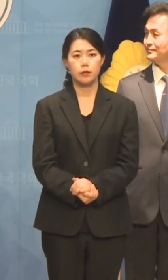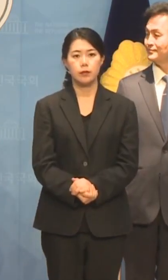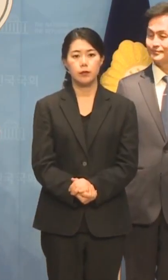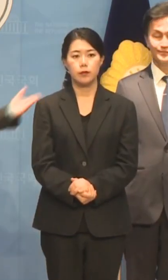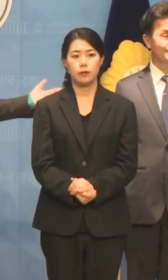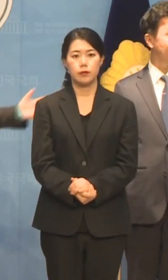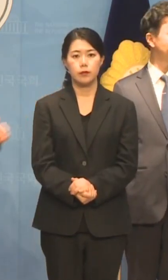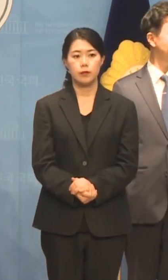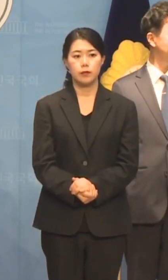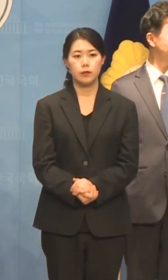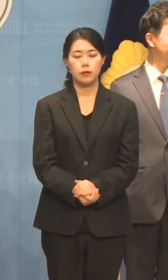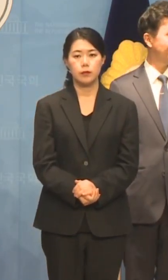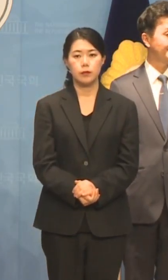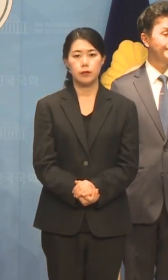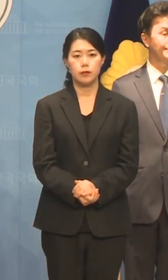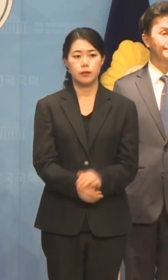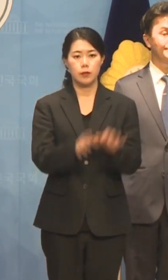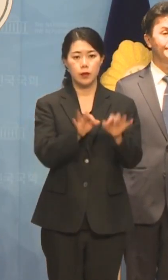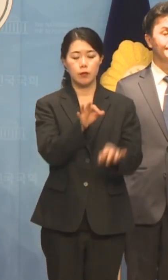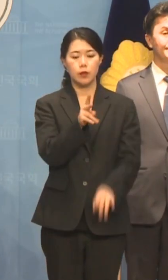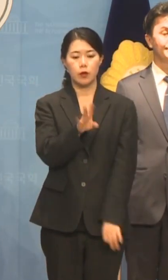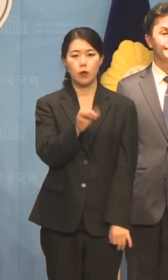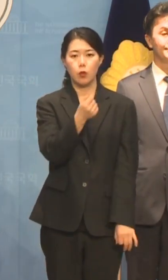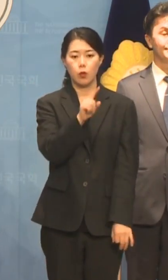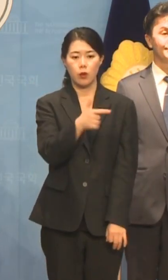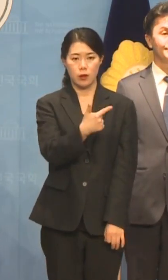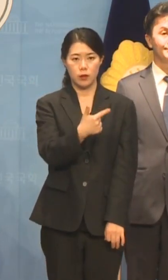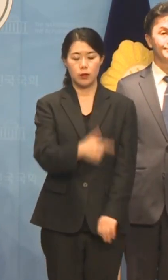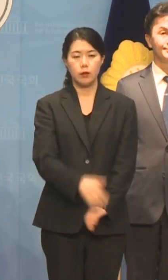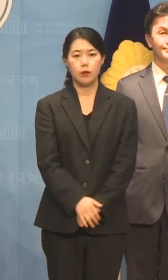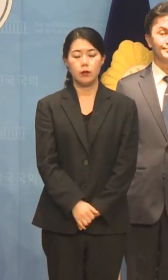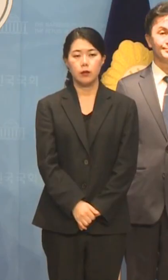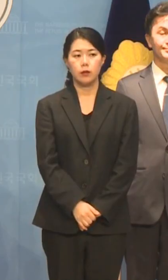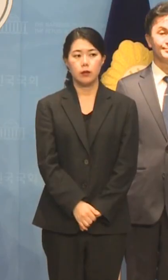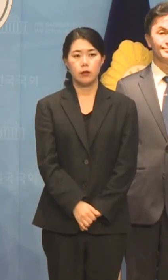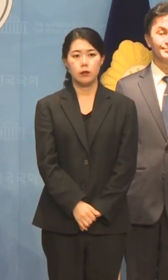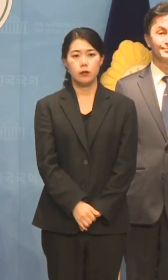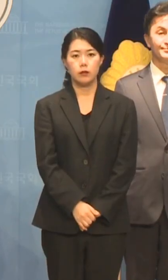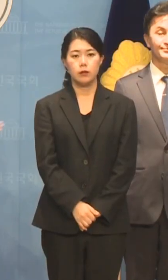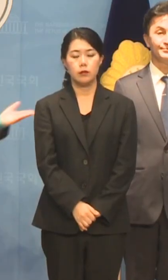하겠습니다. 왼쪽부터 김영환 위원님이십니다.